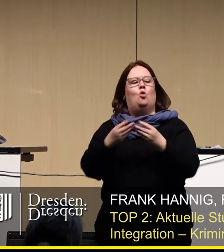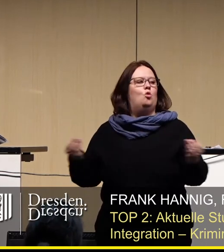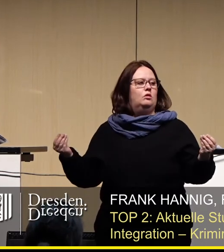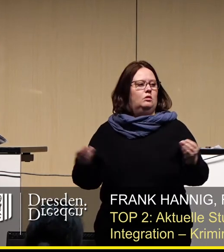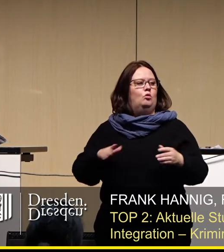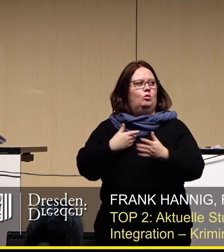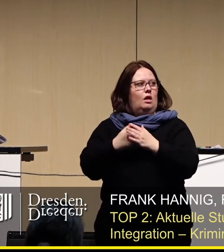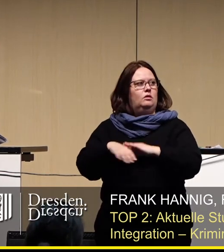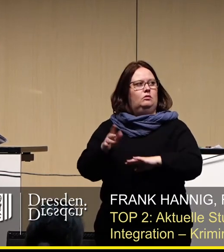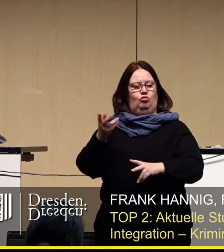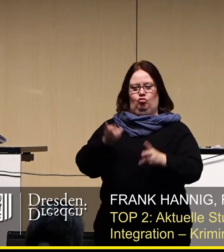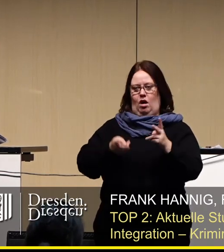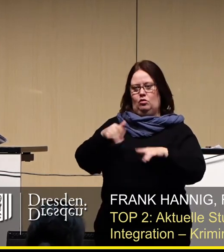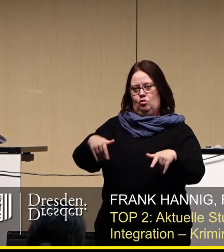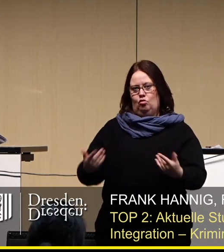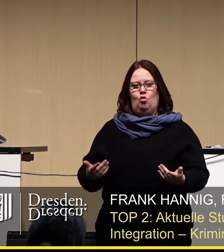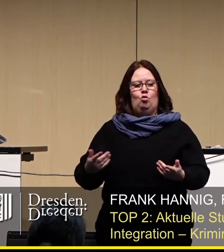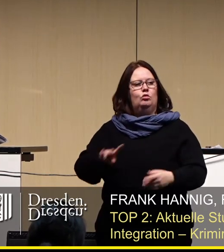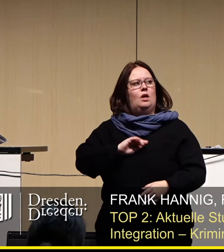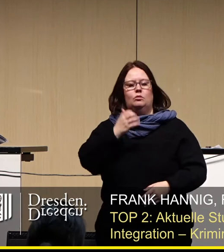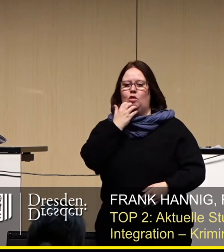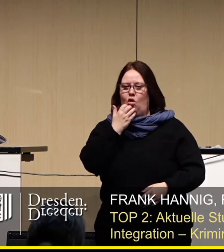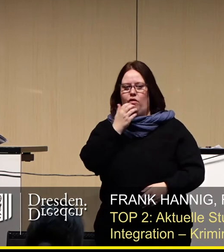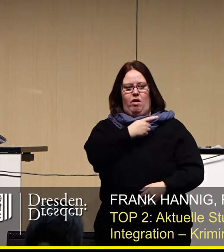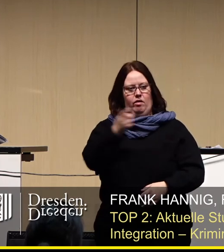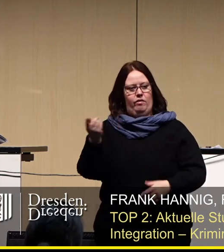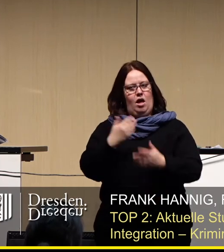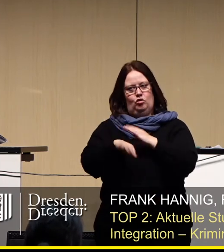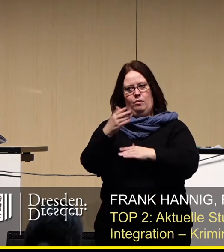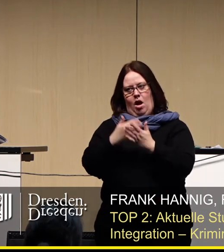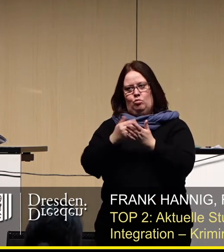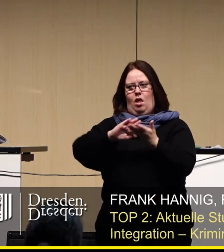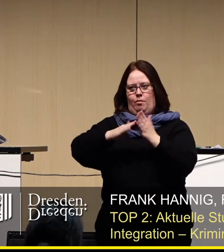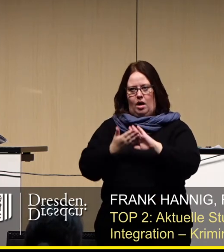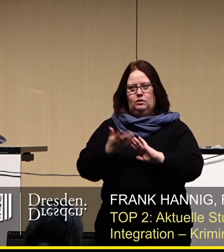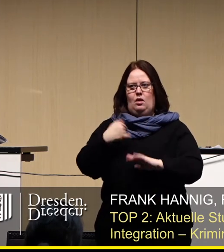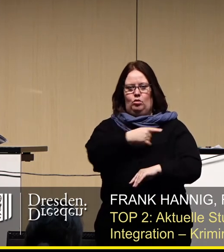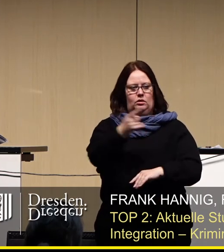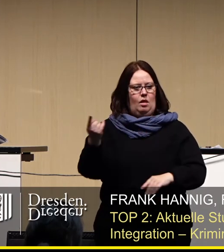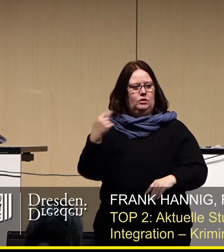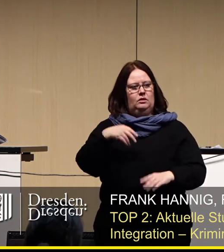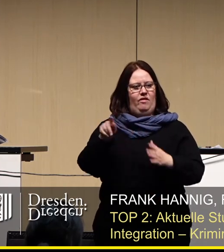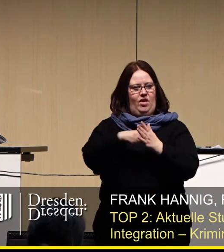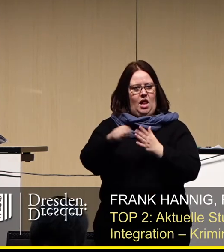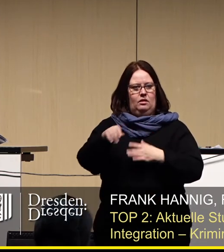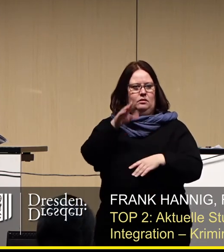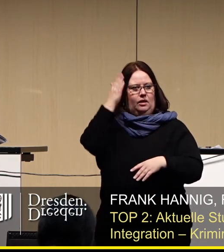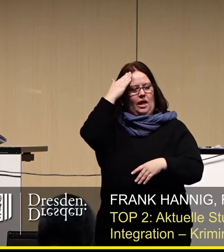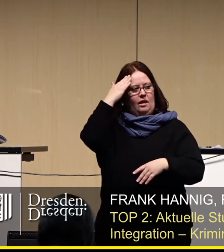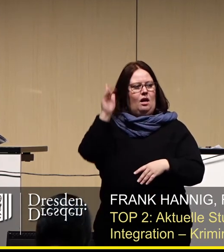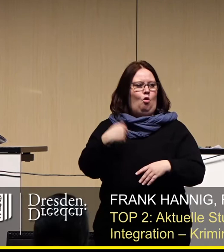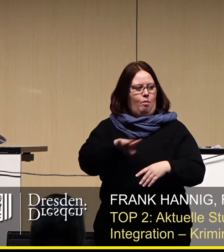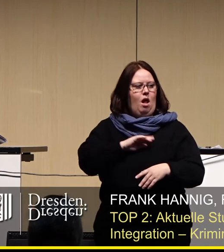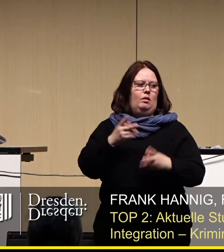lösen können. Das ist das Bedauerliche. Und ich hoffe, dass Ihnen vielleicht die Beispiele aus der Praxis, die Sie auch selber von Ihren Wählern jeden Tag auf der Straße